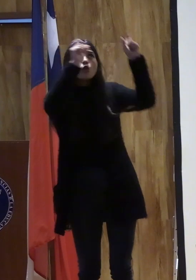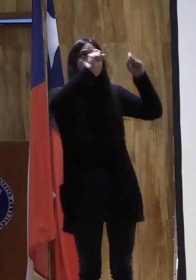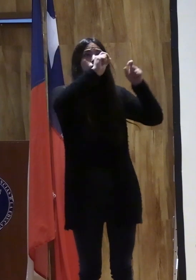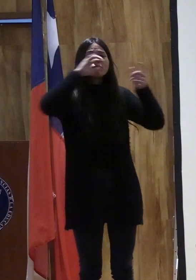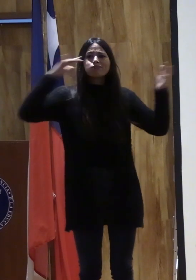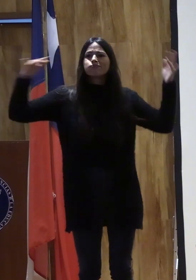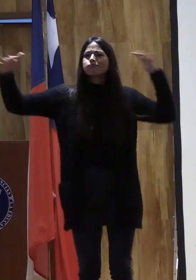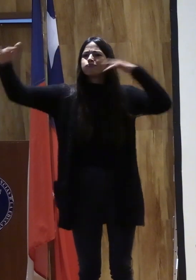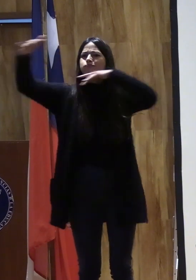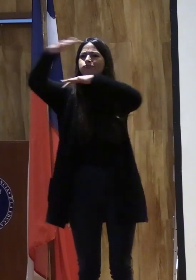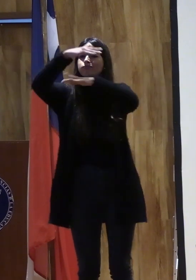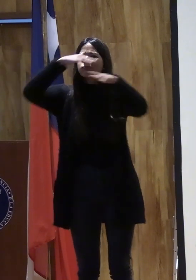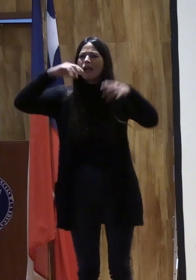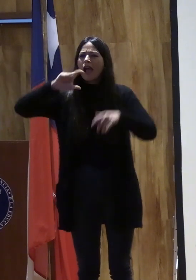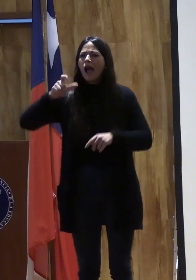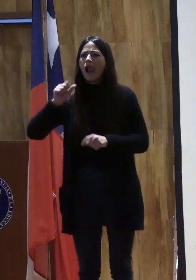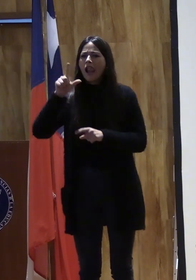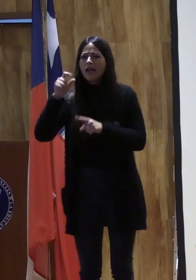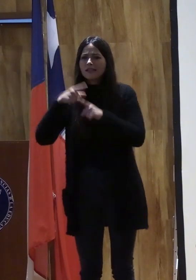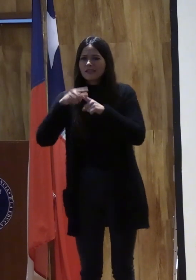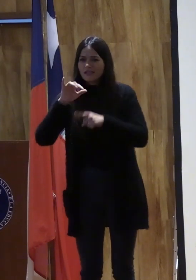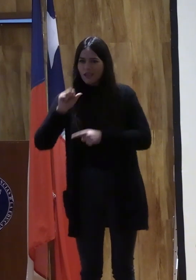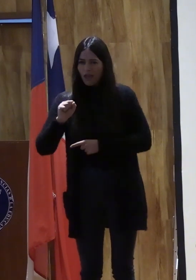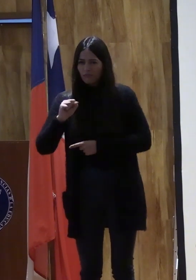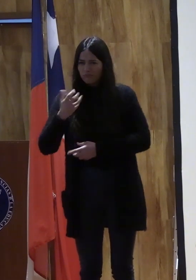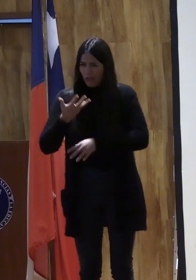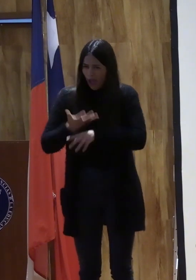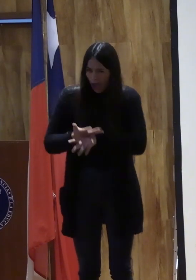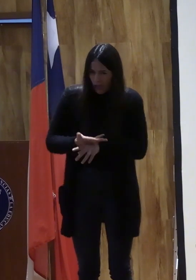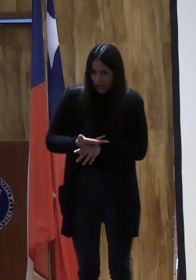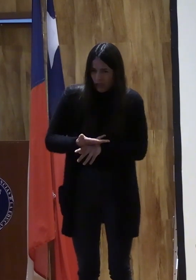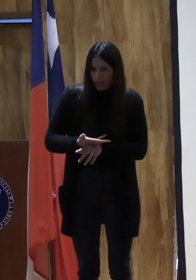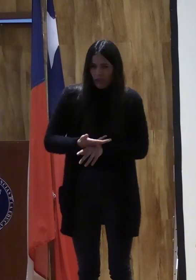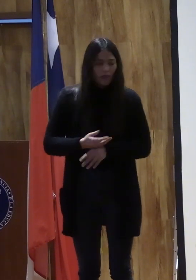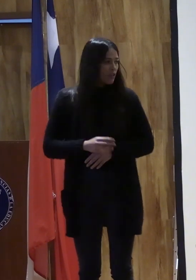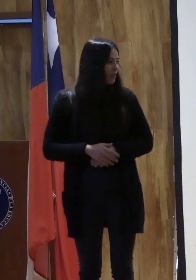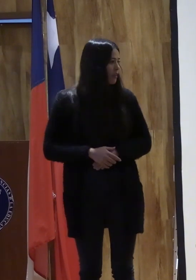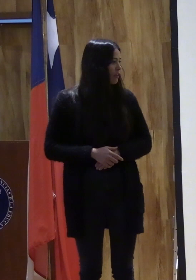es nuestra galaxia, y en el universo. Ya, bueno, una